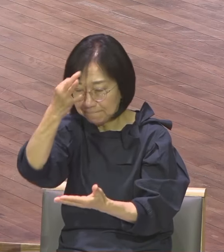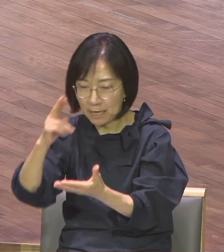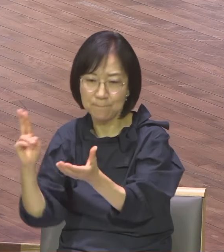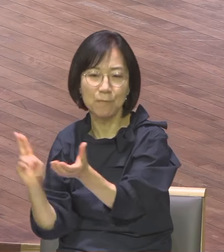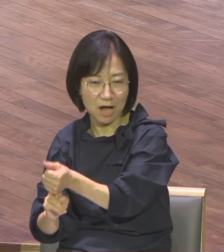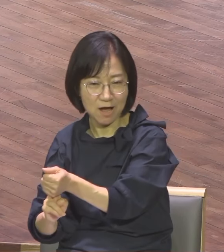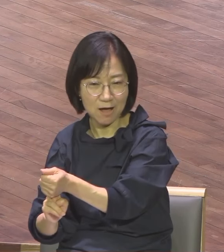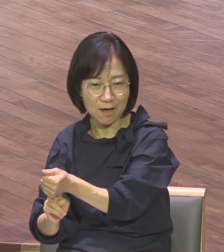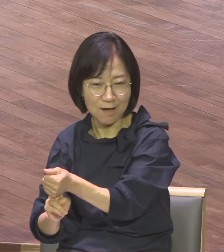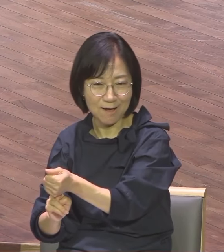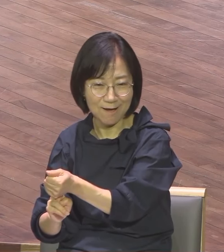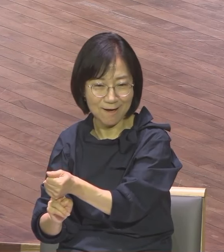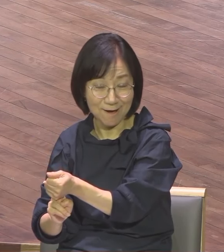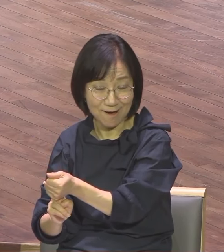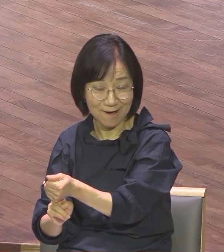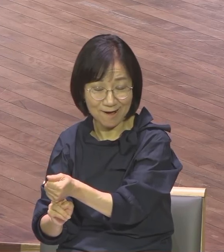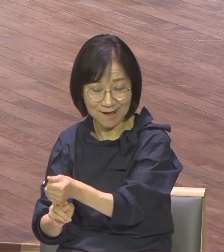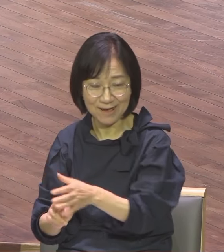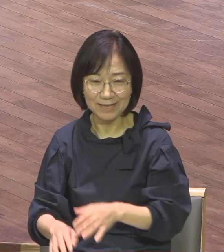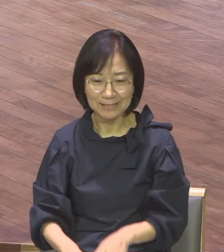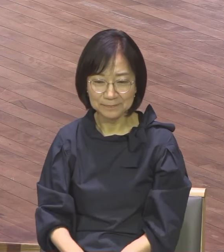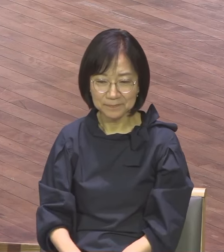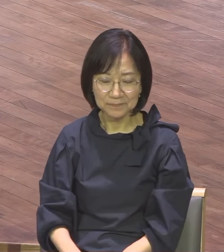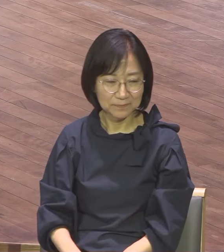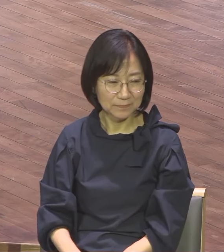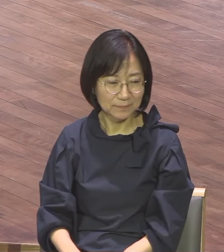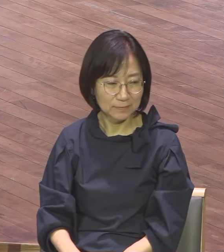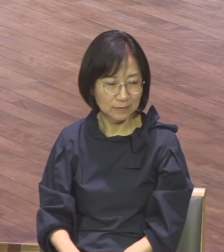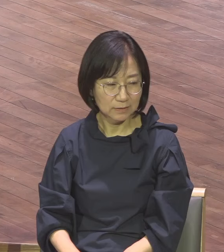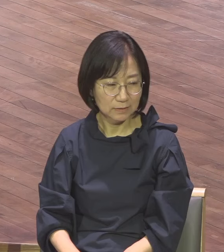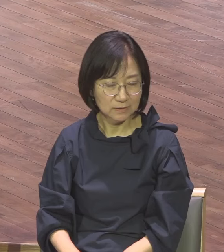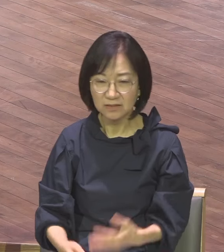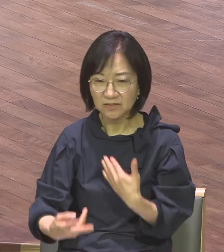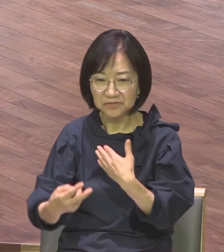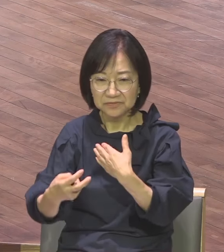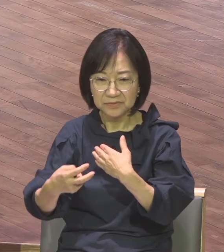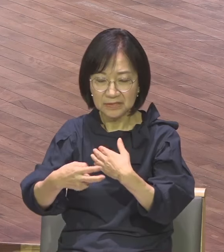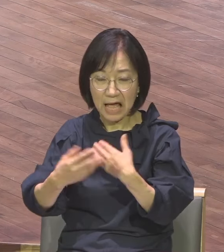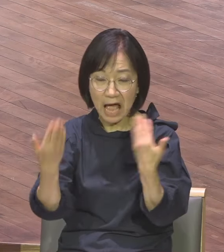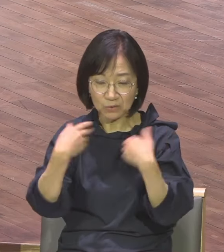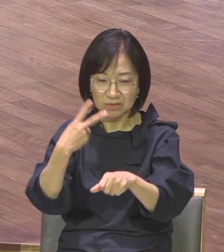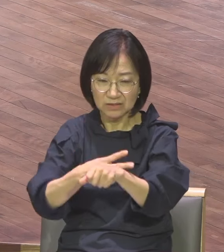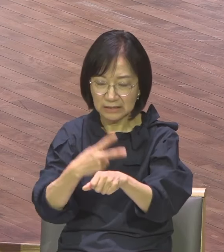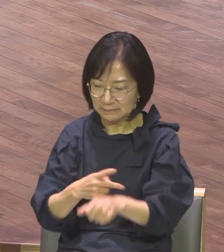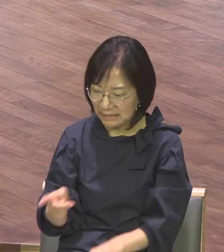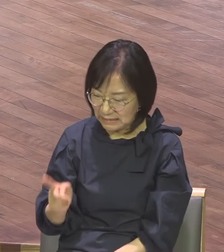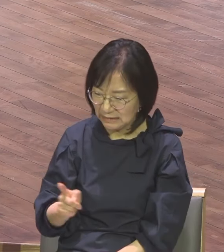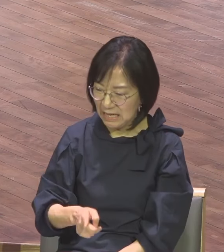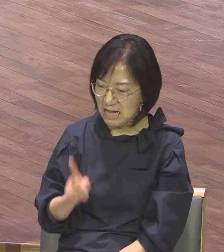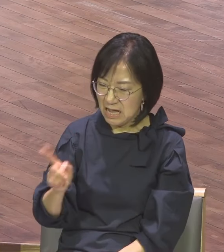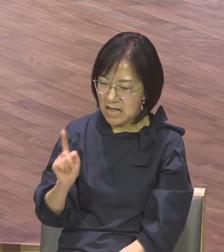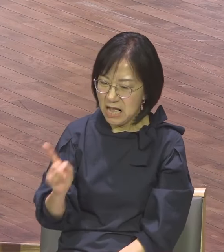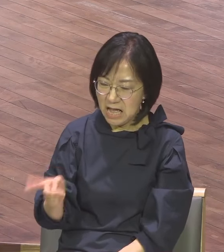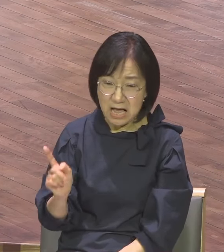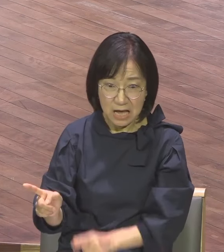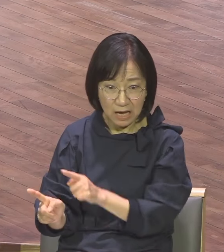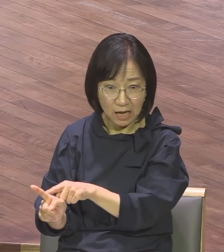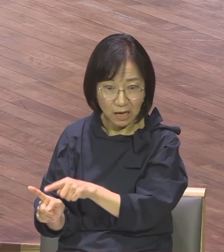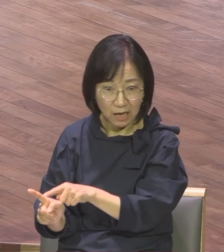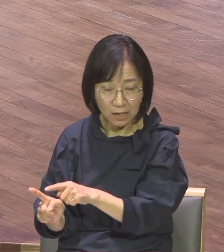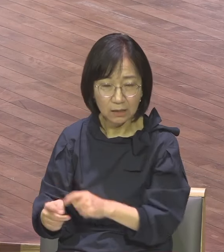아인슈타인이 10%, 보통 사람 5%, 서구 사장. 뭐로? 열등의식으로,